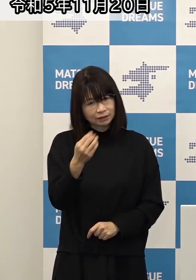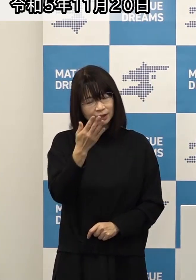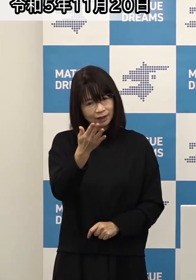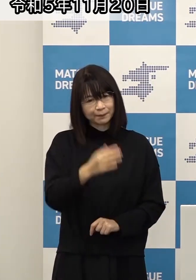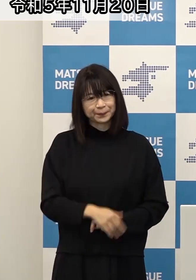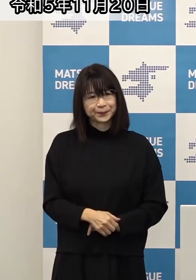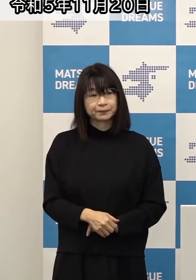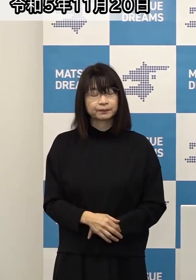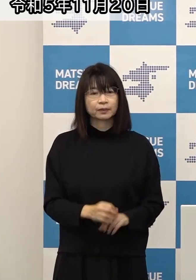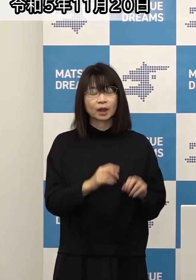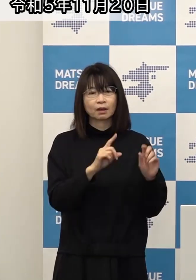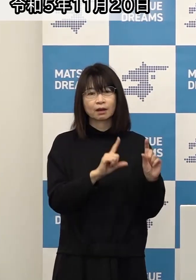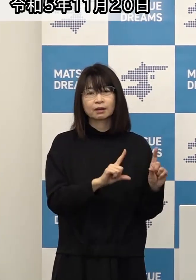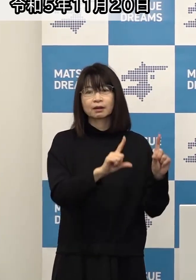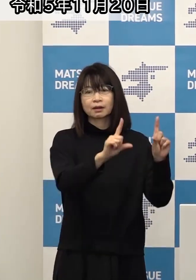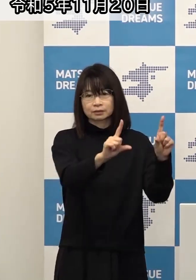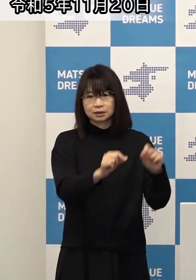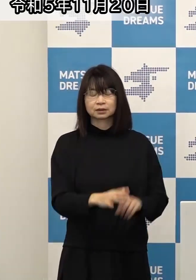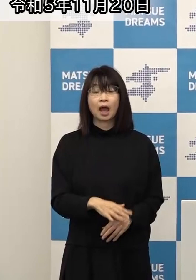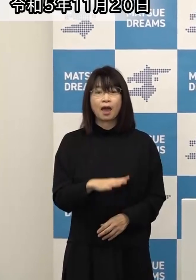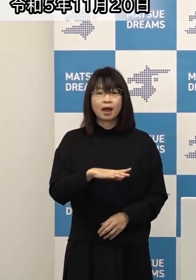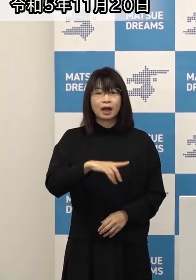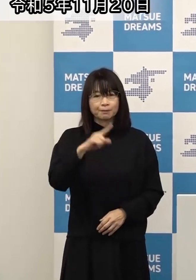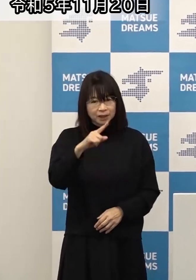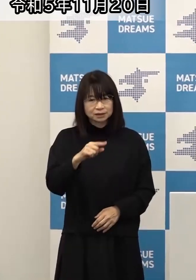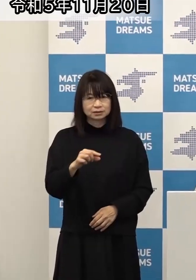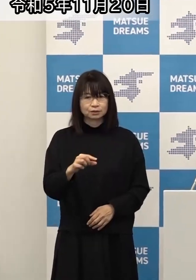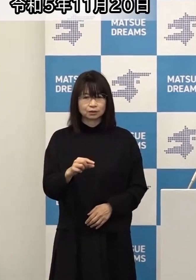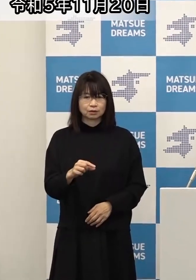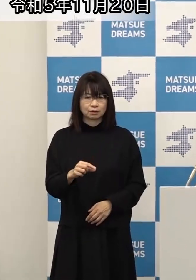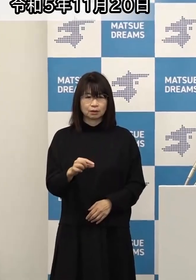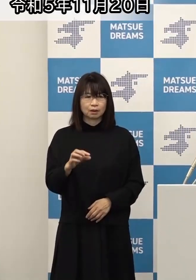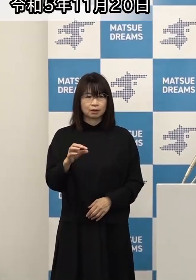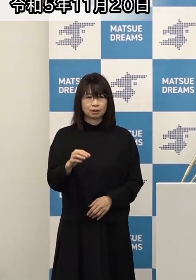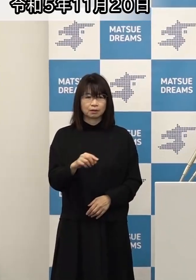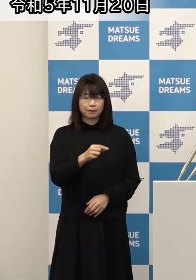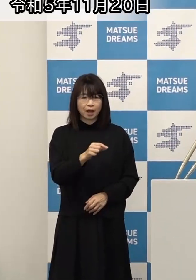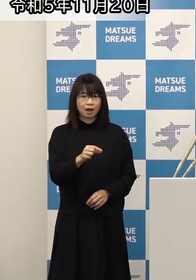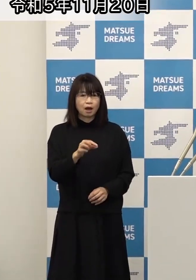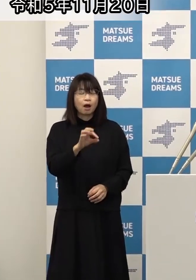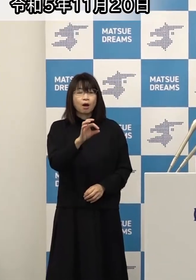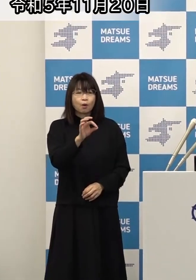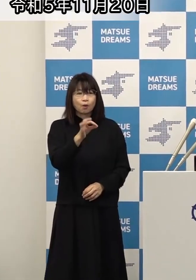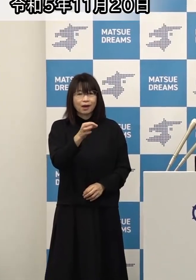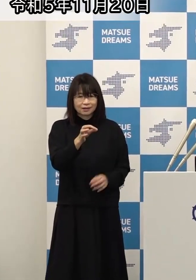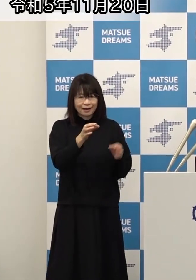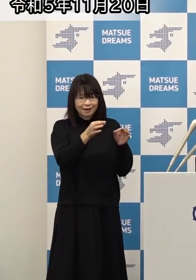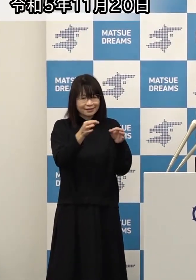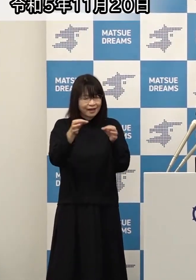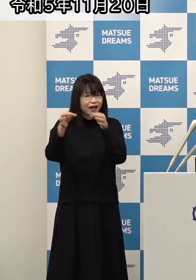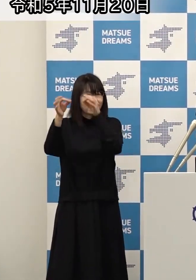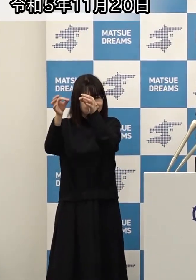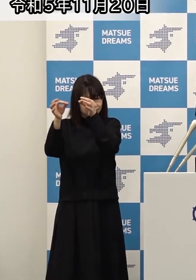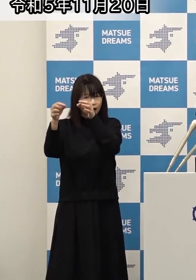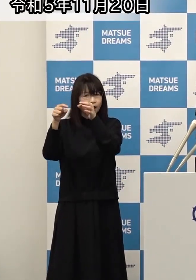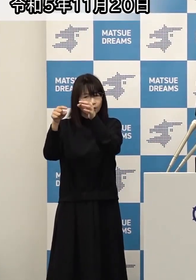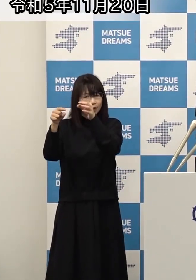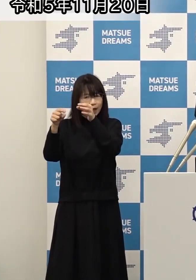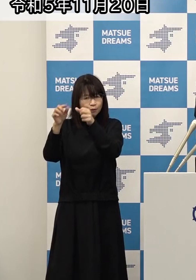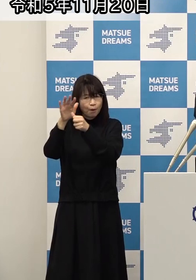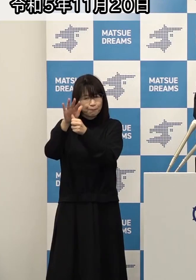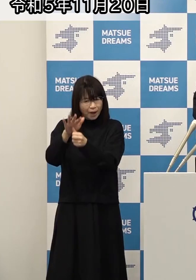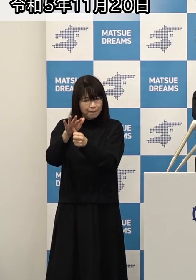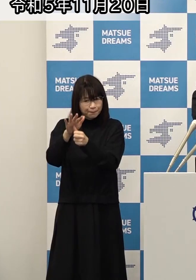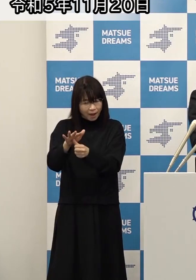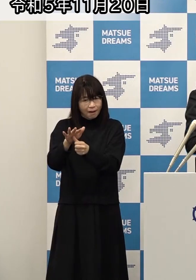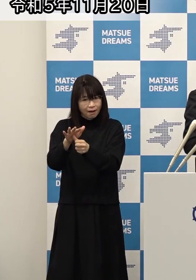ました。まずですね、この取り組み自体は今回のスライド条項の値上がり分をこれで抑えたというよりは当初、まあ、計